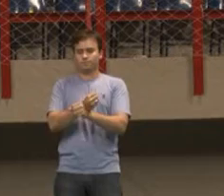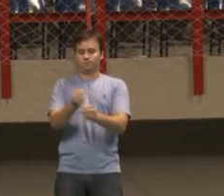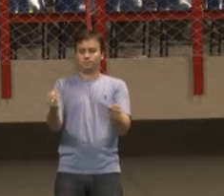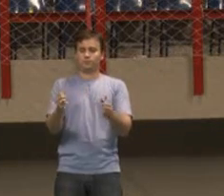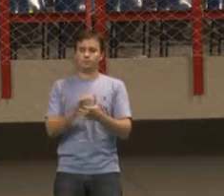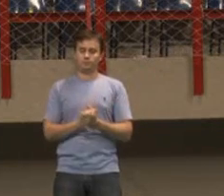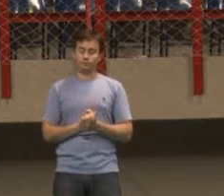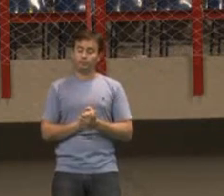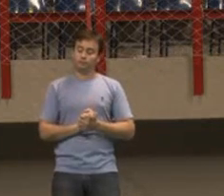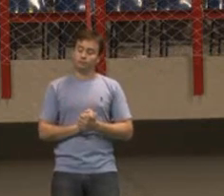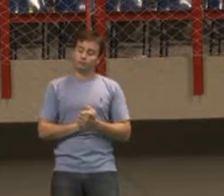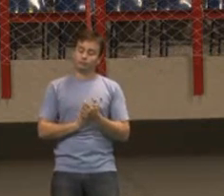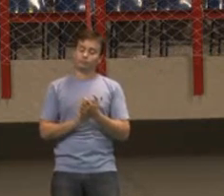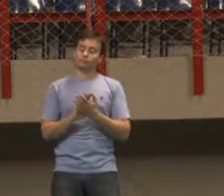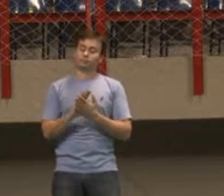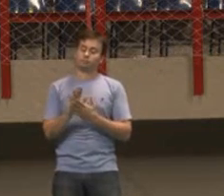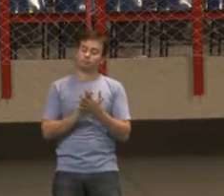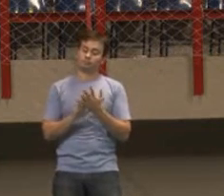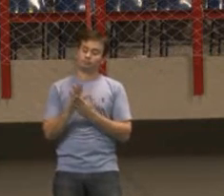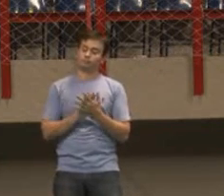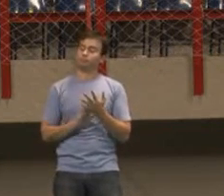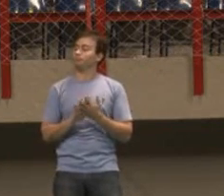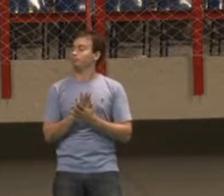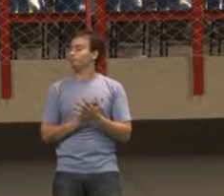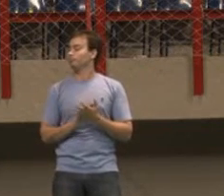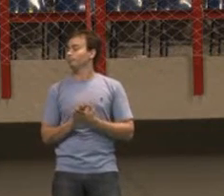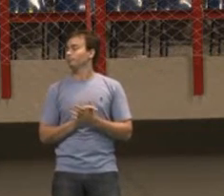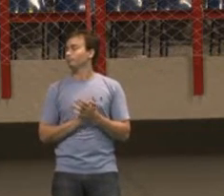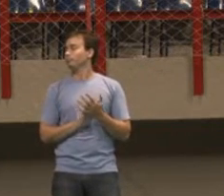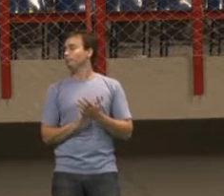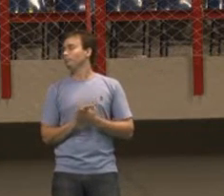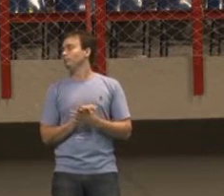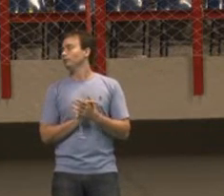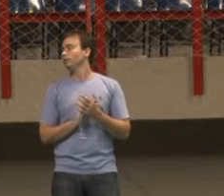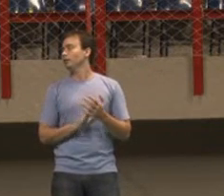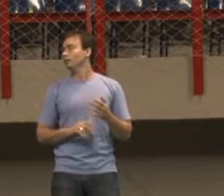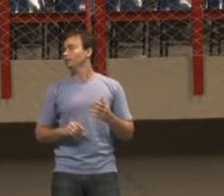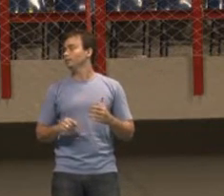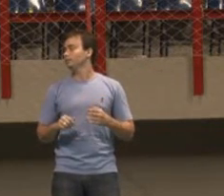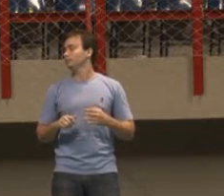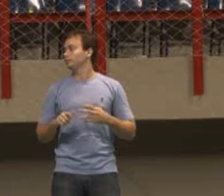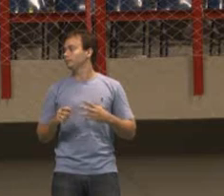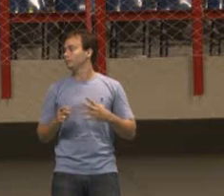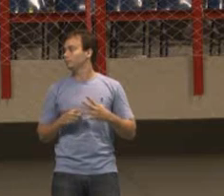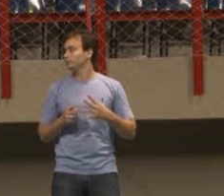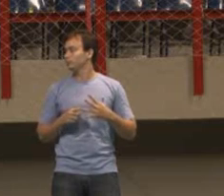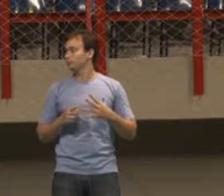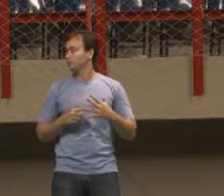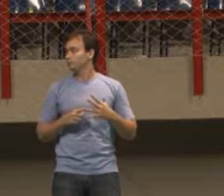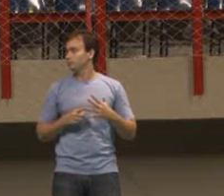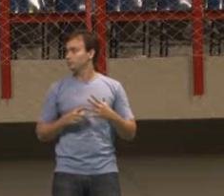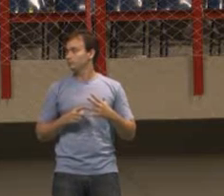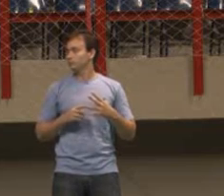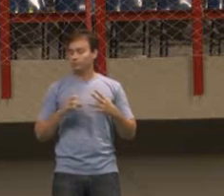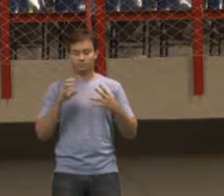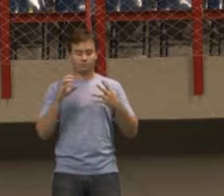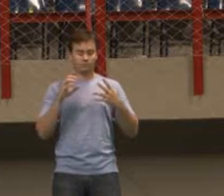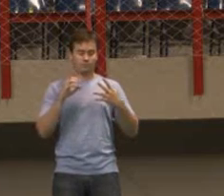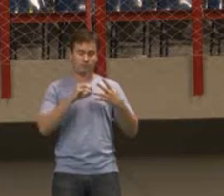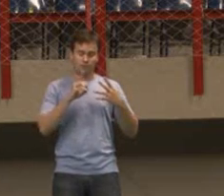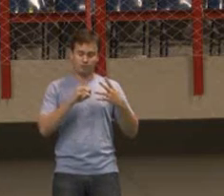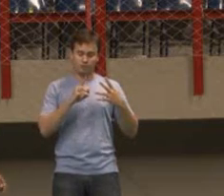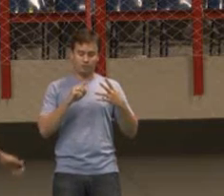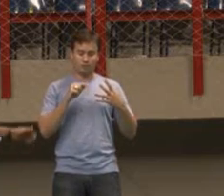Entenderam? Letra D, é verdadeira sim ou não? A pílula seguinte interrompe a gestação ou impedir a implantação do embrião no